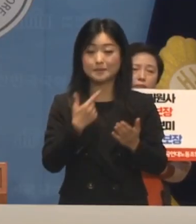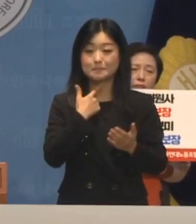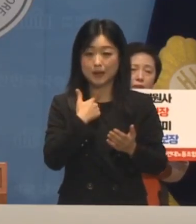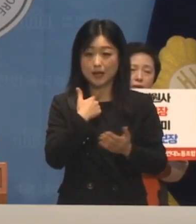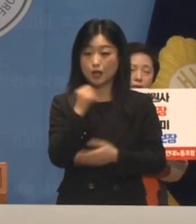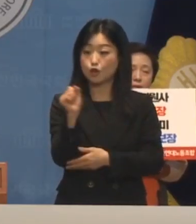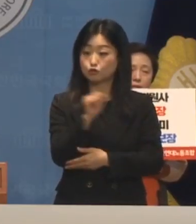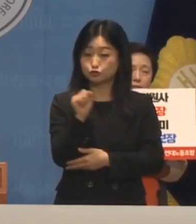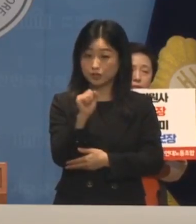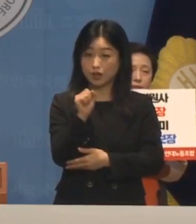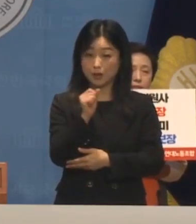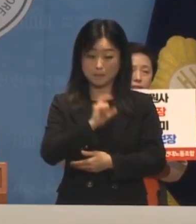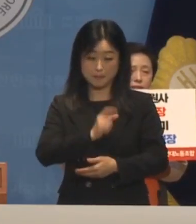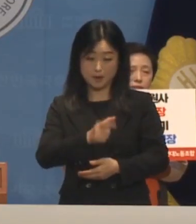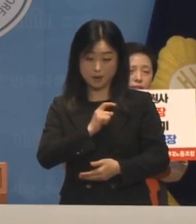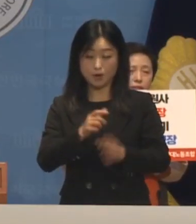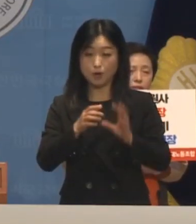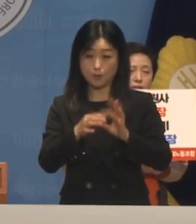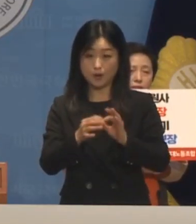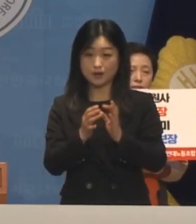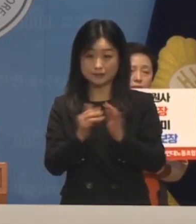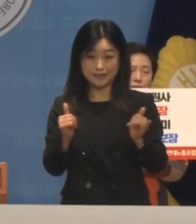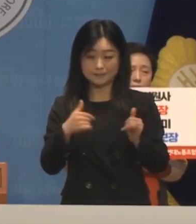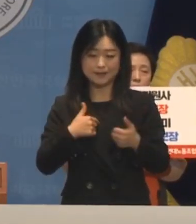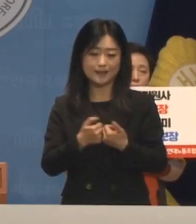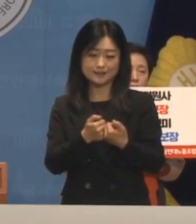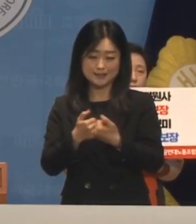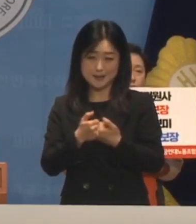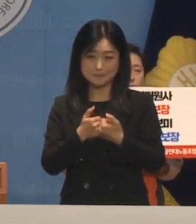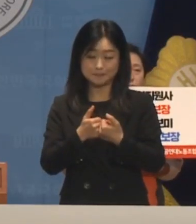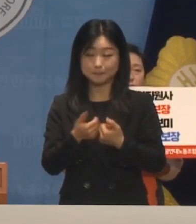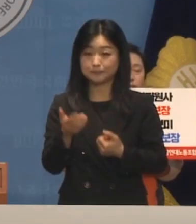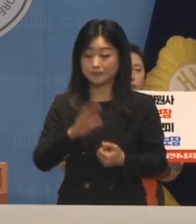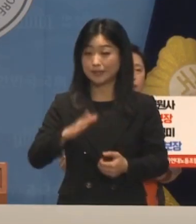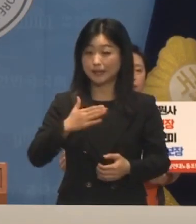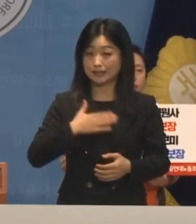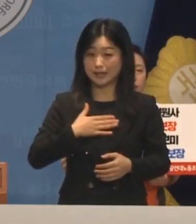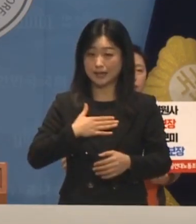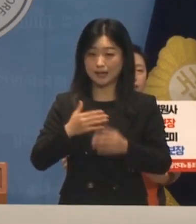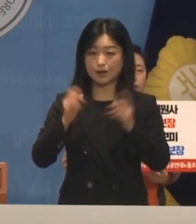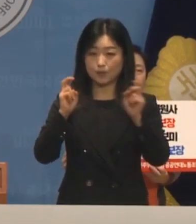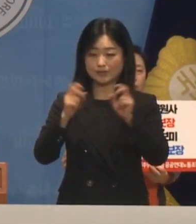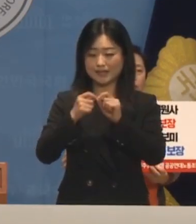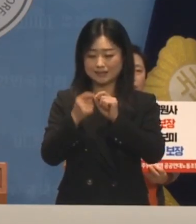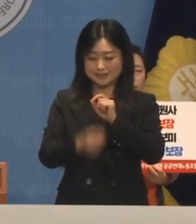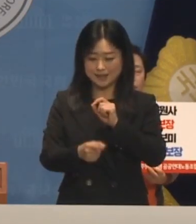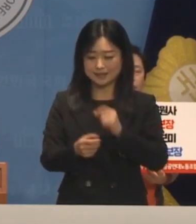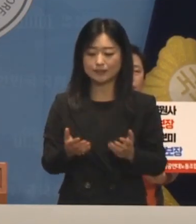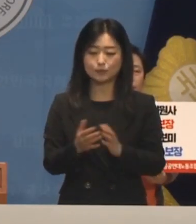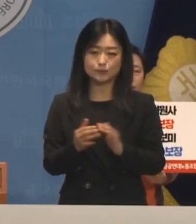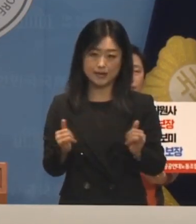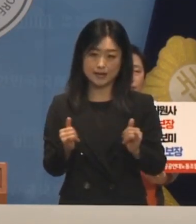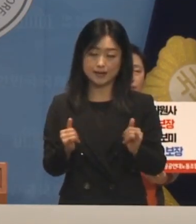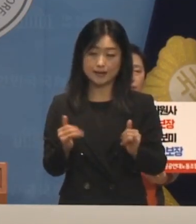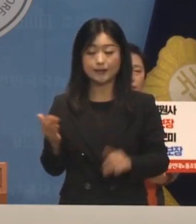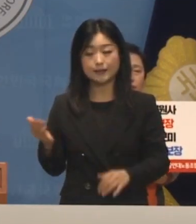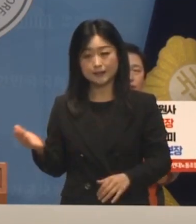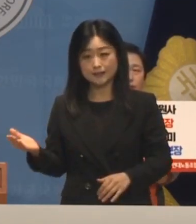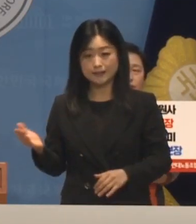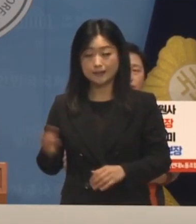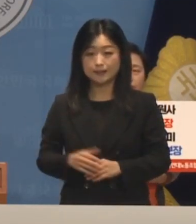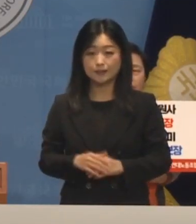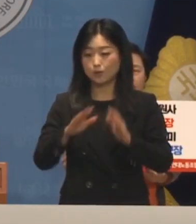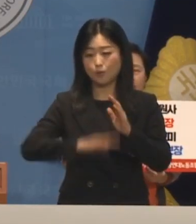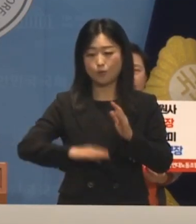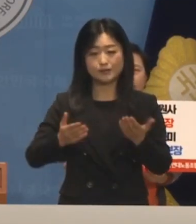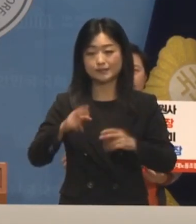운전면허 관련 고객 민원을 응대하고 있지만 공단 소속이 아닌 자회사 노동자입니다.